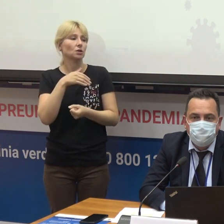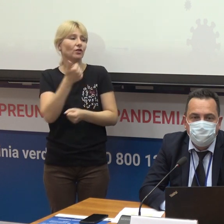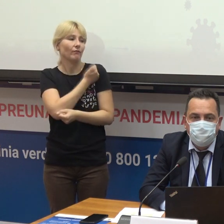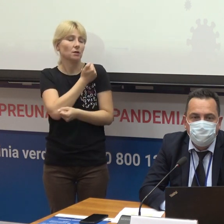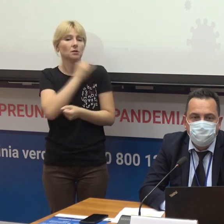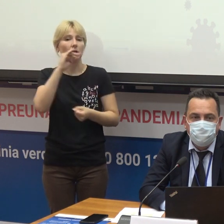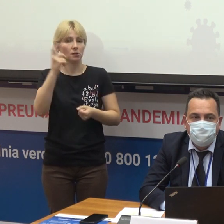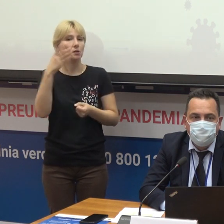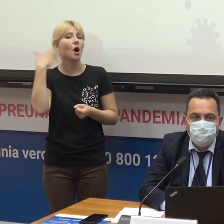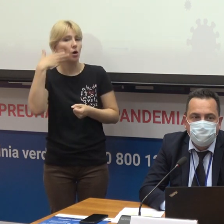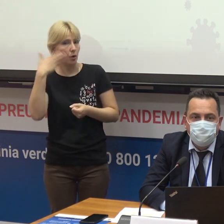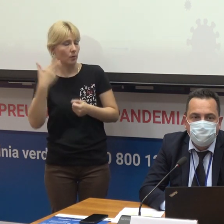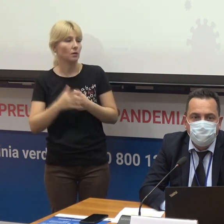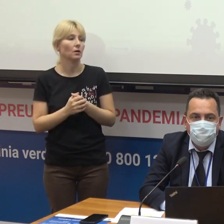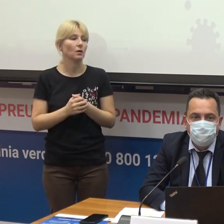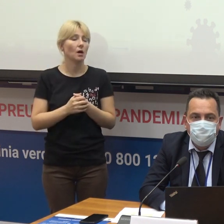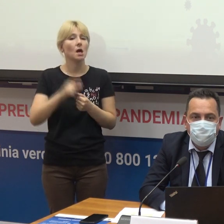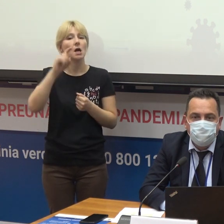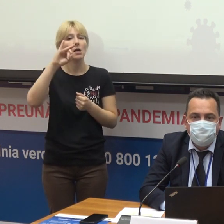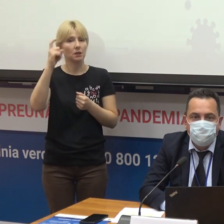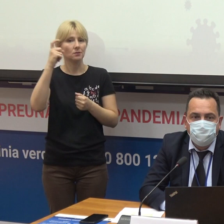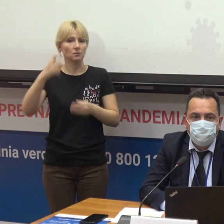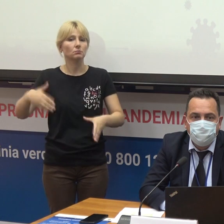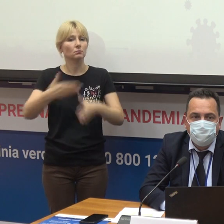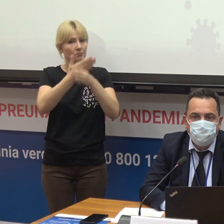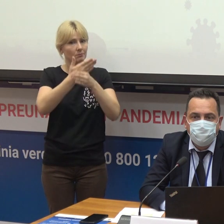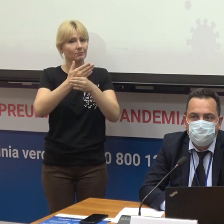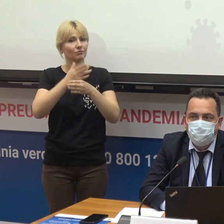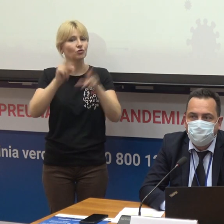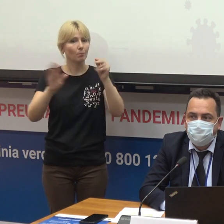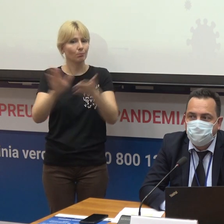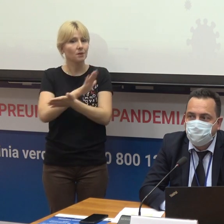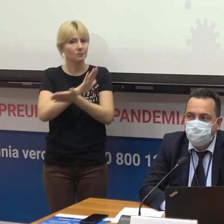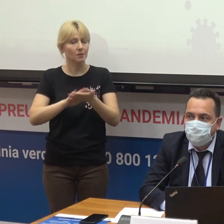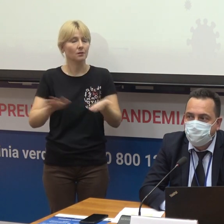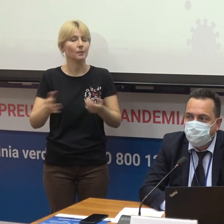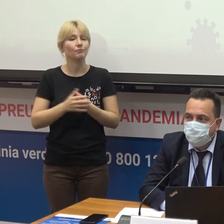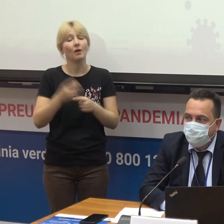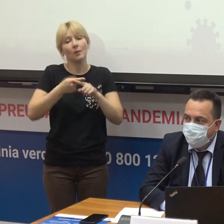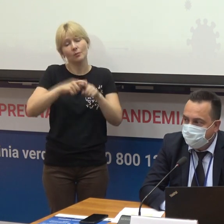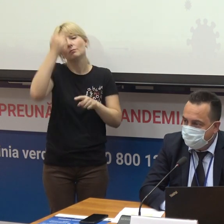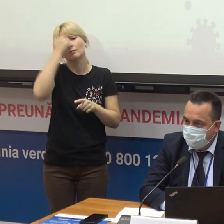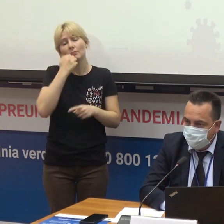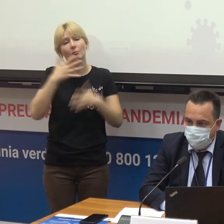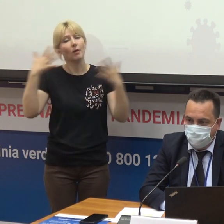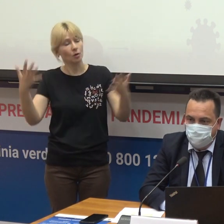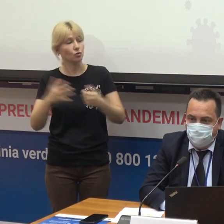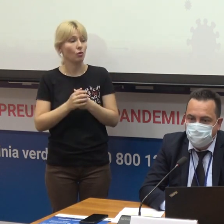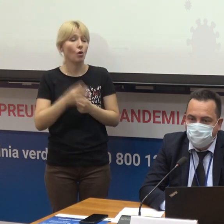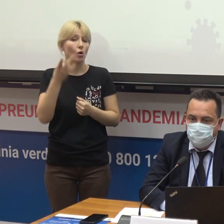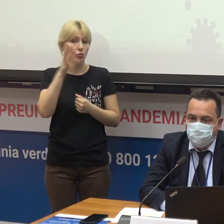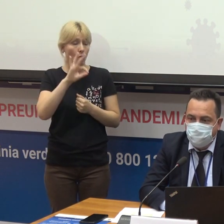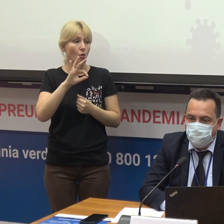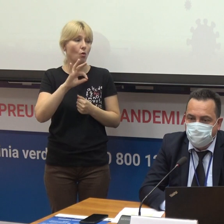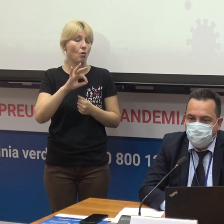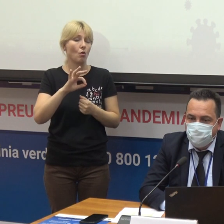România, din donație, pentru cele mulțumim mult. În acest sens, deja noi pe intern, în colaborare